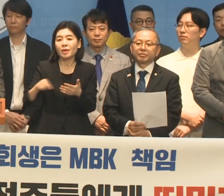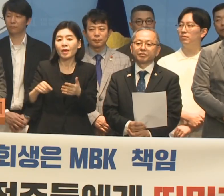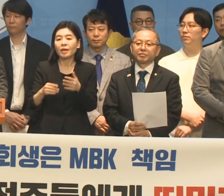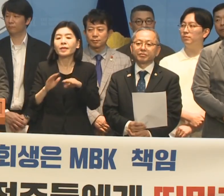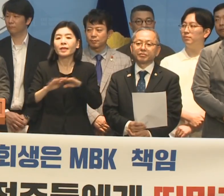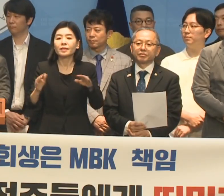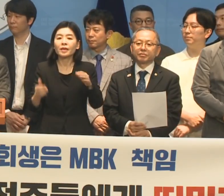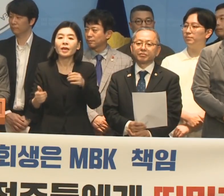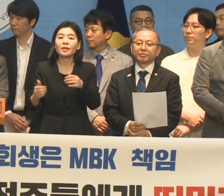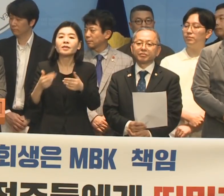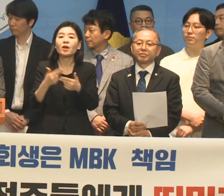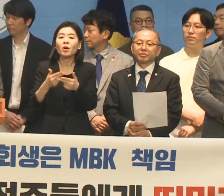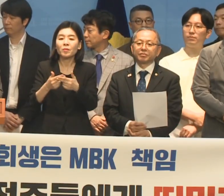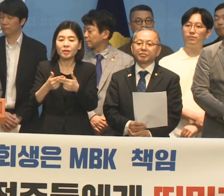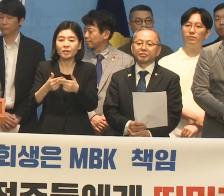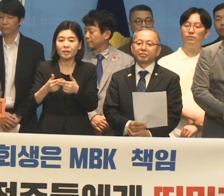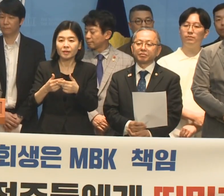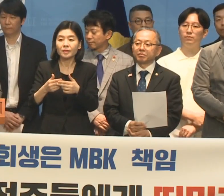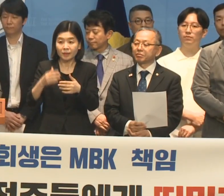모셨습니다.